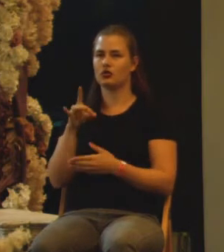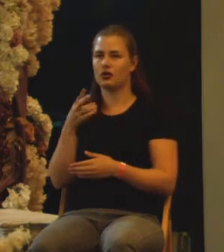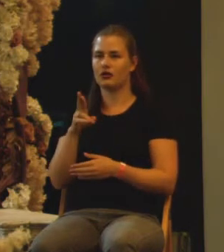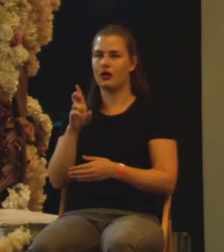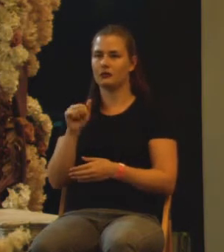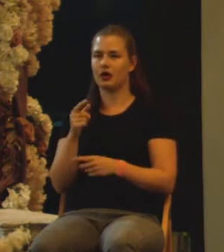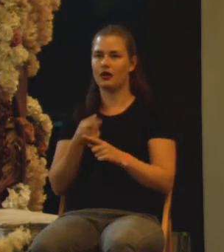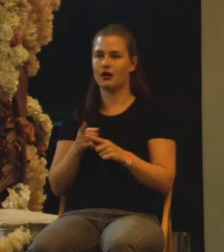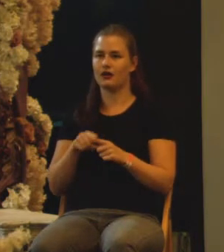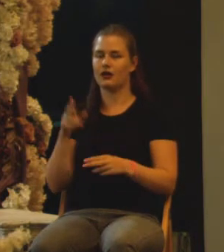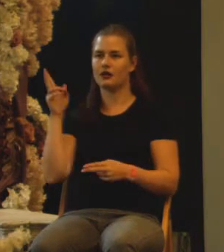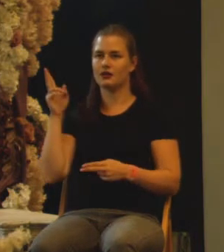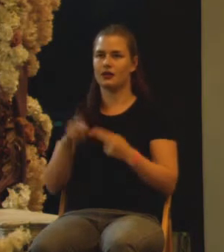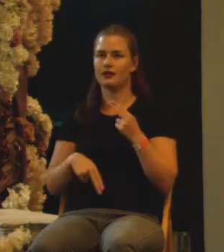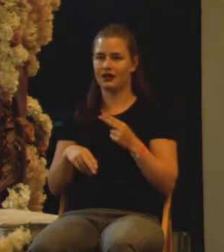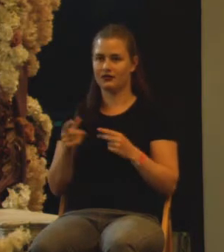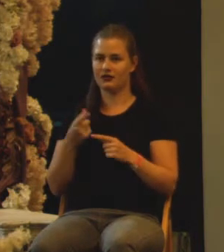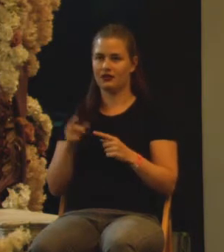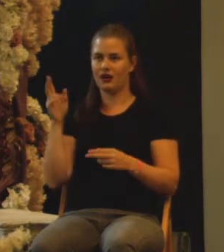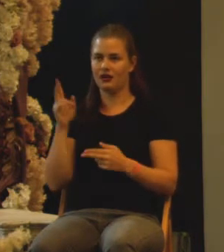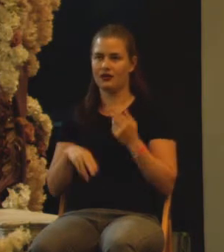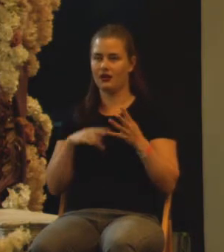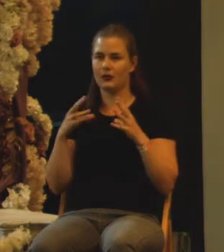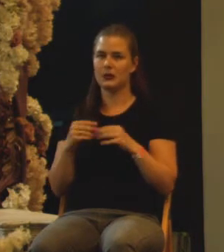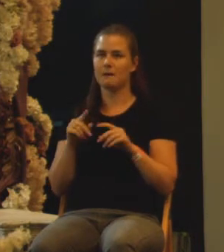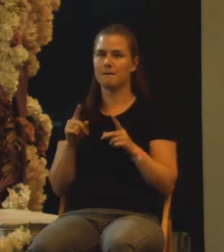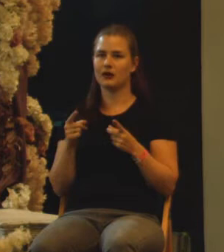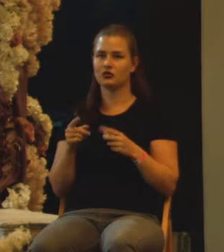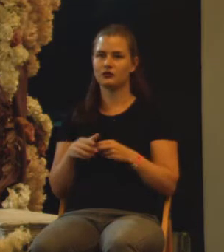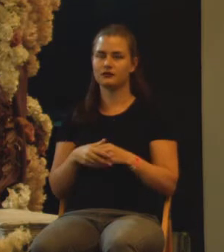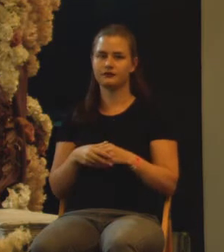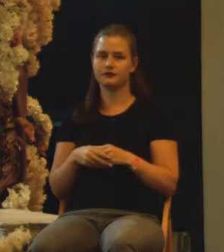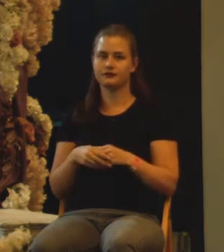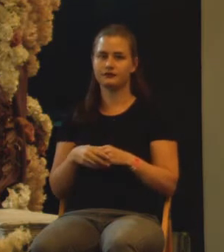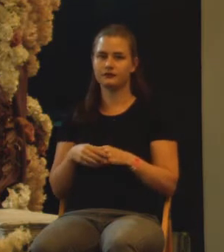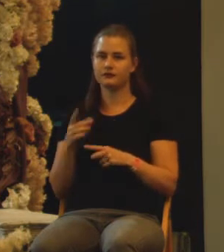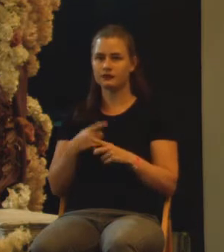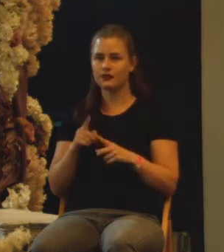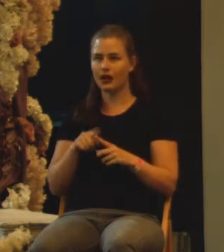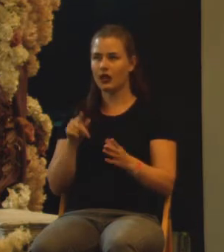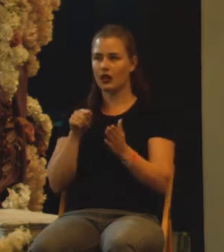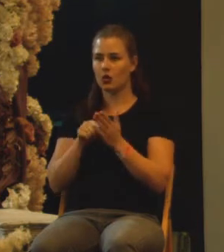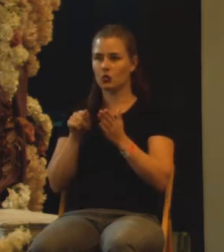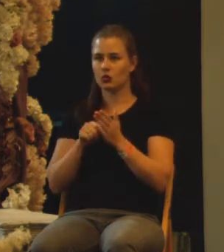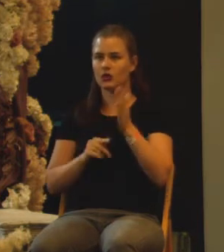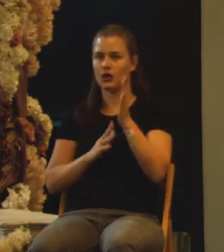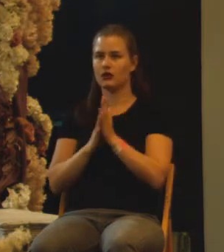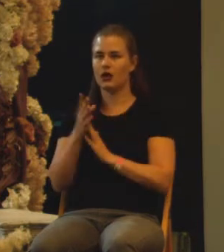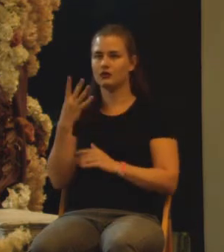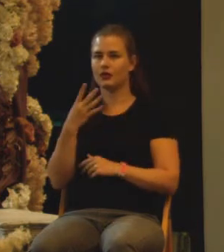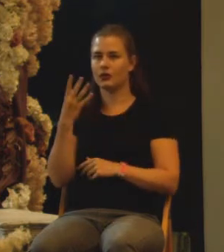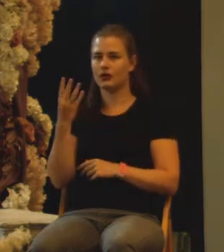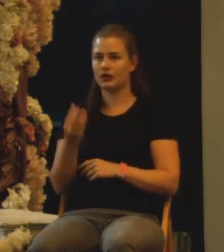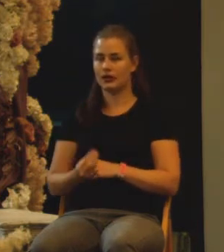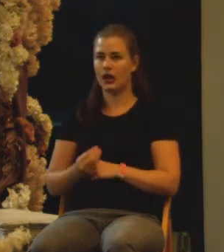капец. Это капец вообще. Почему? Это курица растет около 40